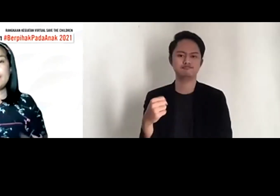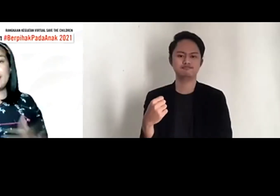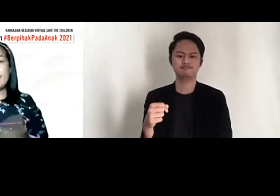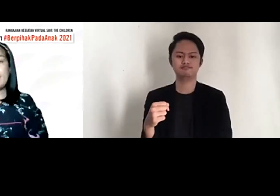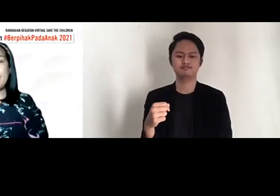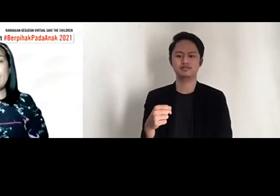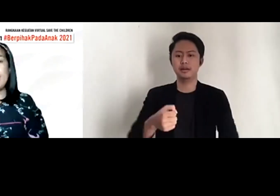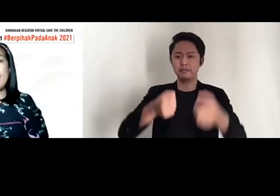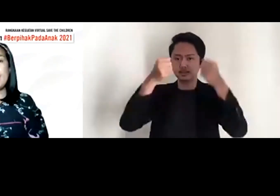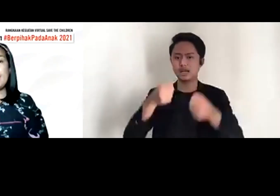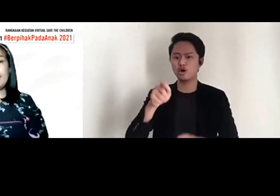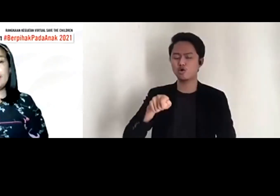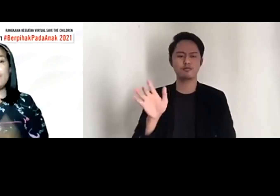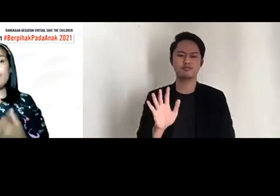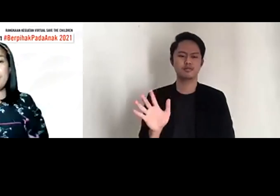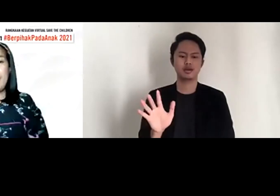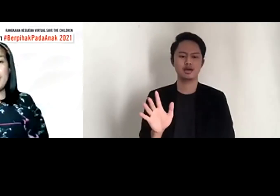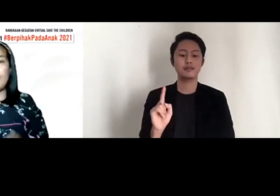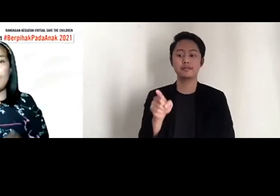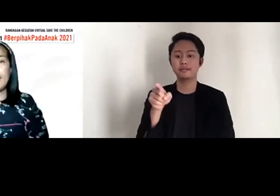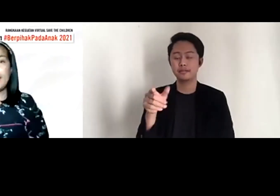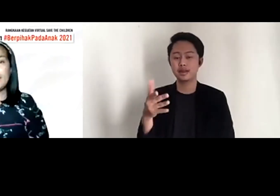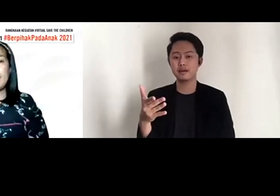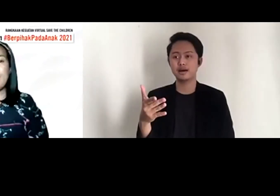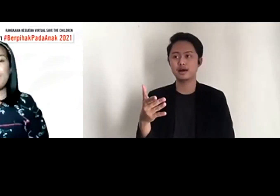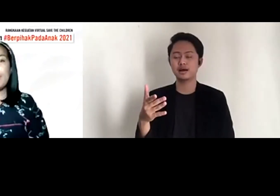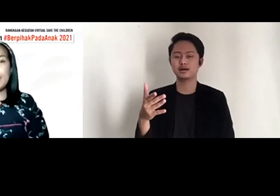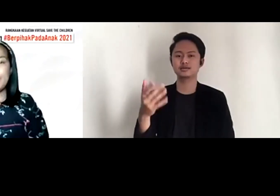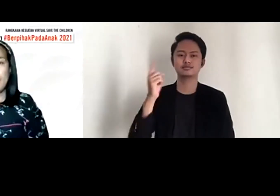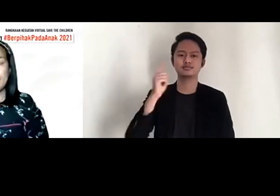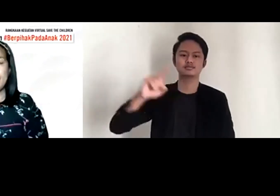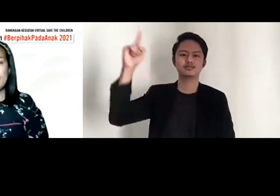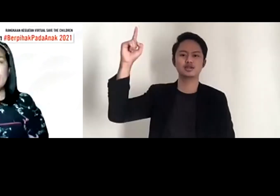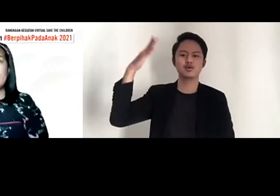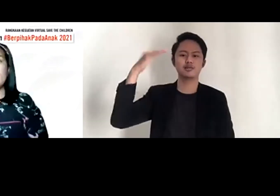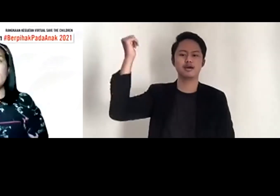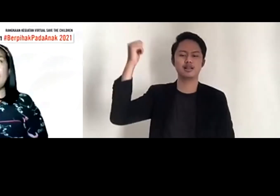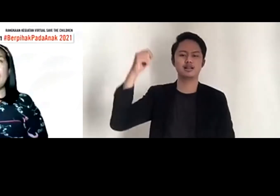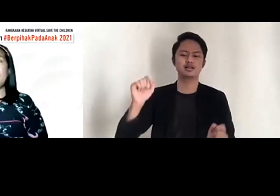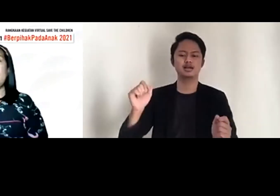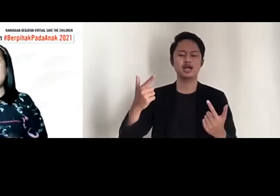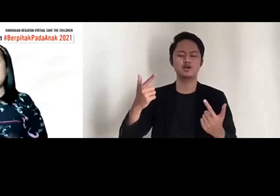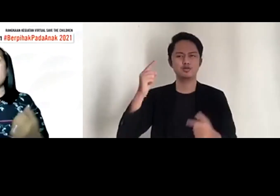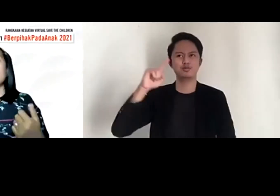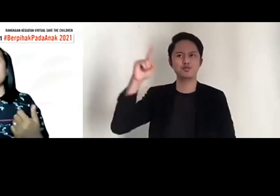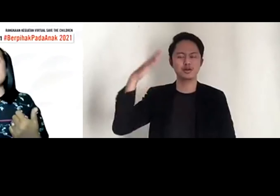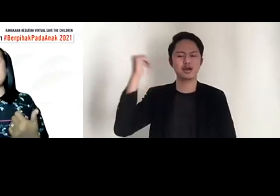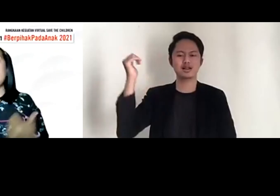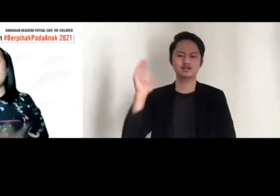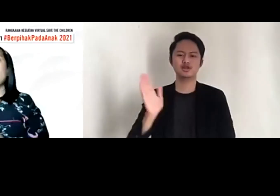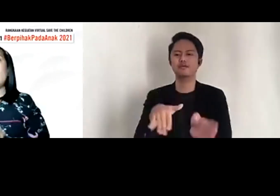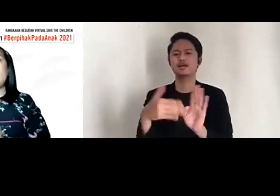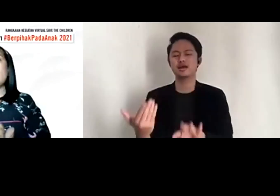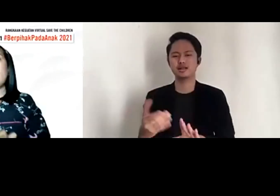hukuman penjara, tetapi karena dia sudah dipanggil oleh yang empunya kehidupan. Itu yang kami lakukan. Terus